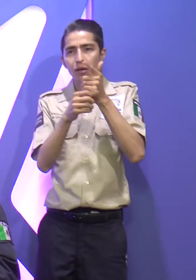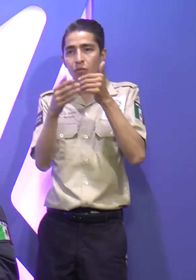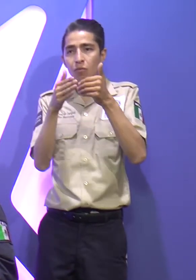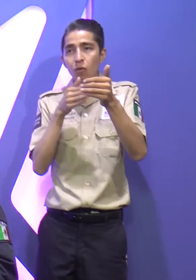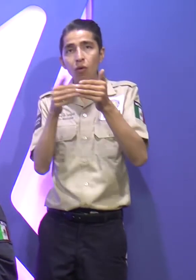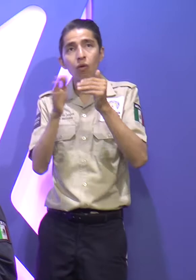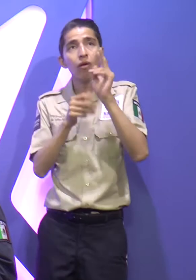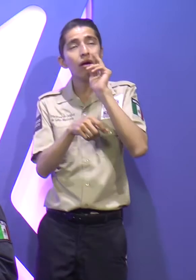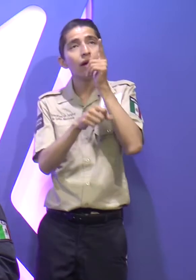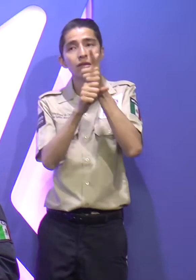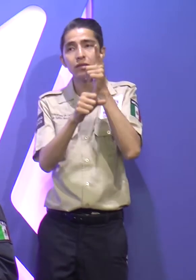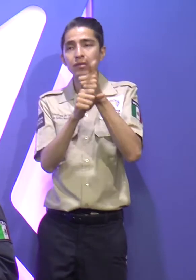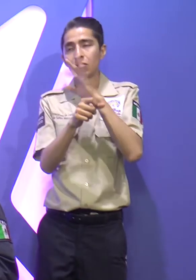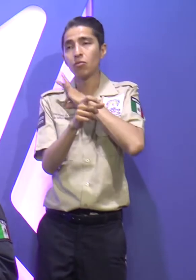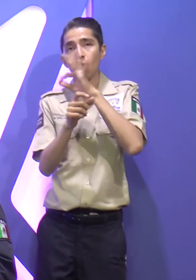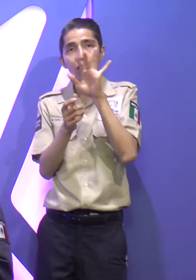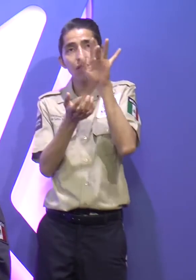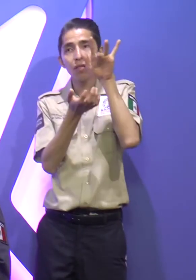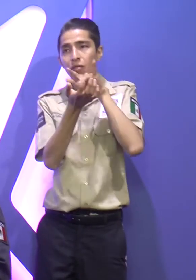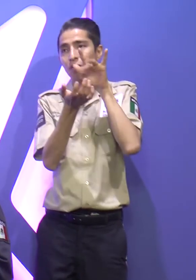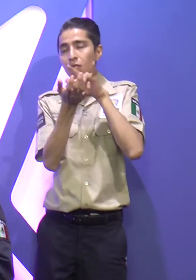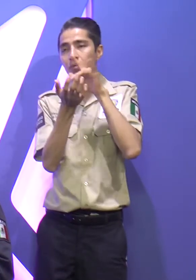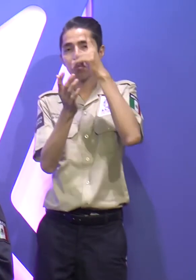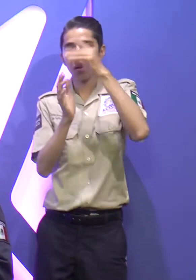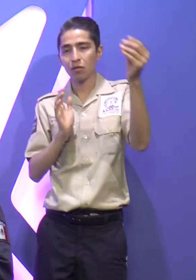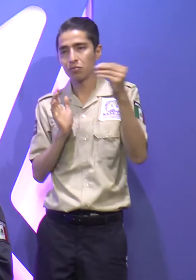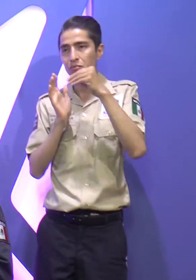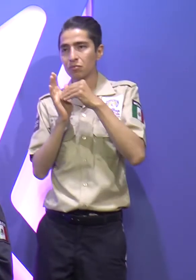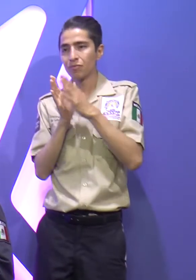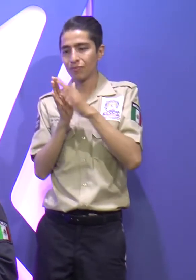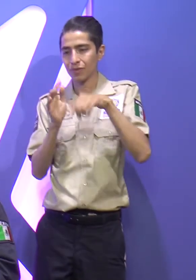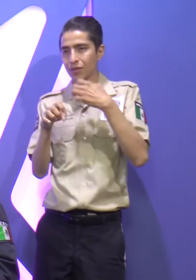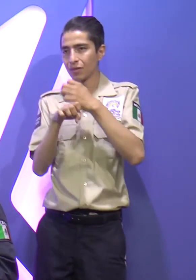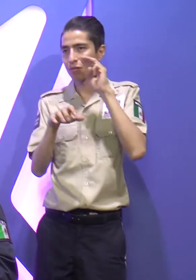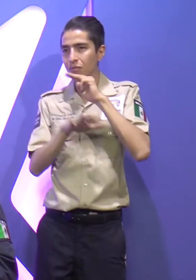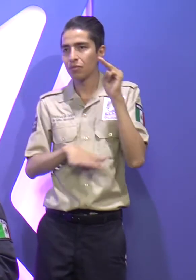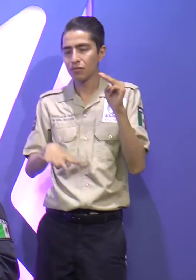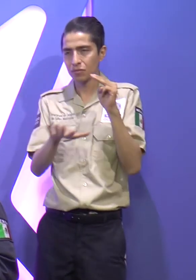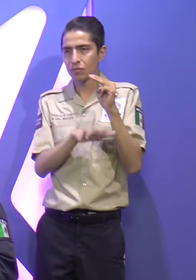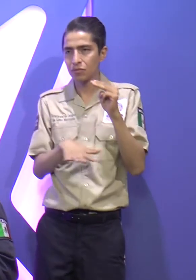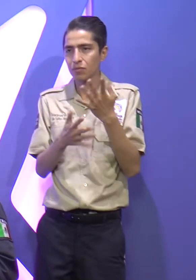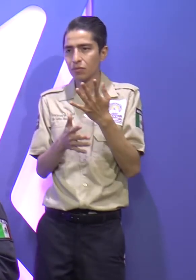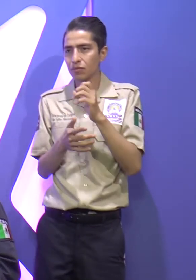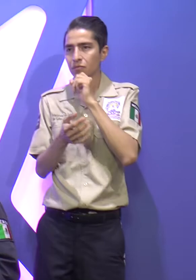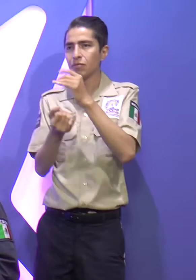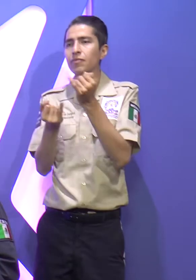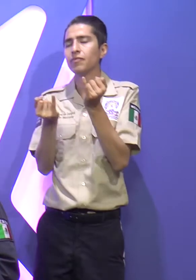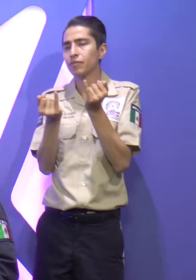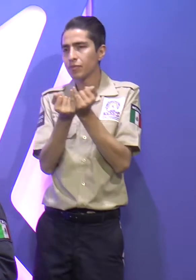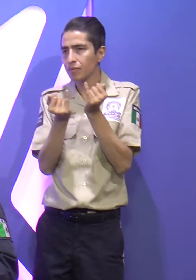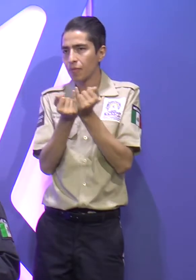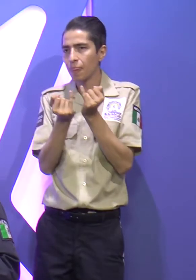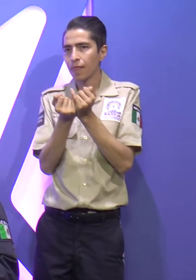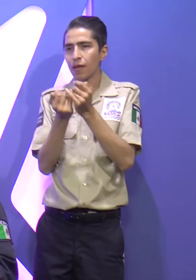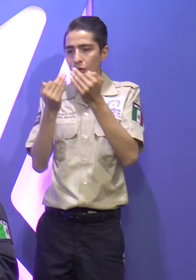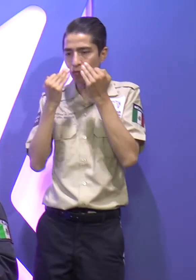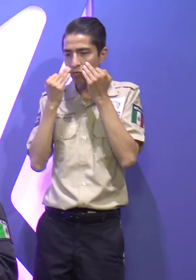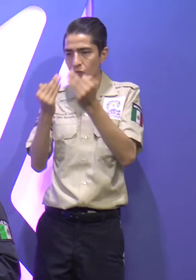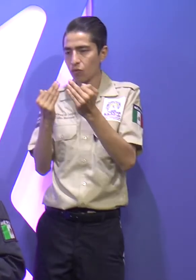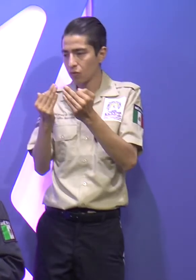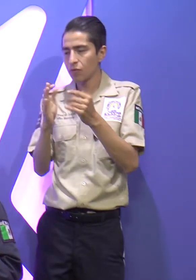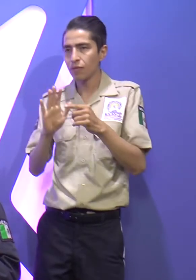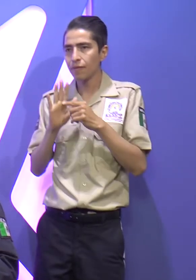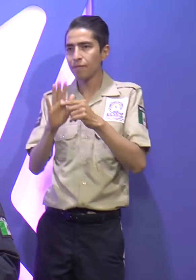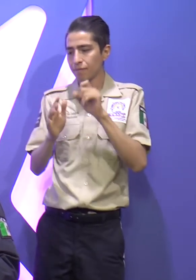donde se pueda incluir también la actividad que estamos realizando aquí en el Estado de Michoacán y por qué, ¿no? Demostrar,